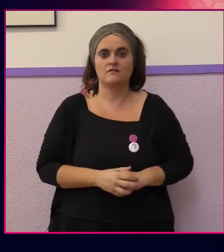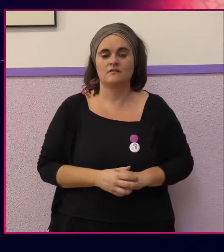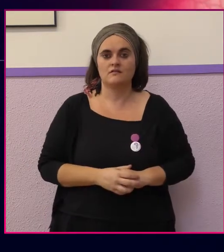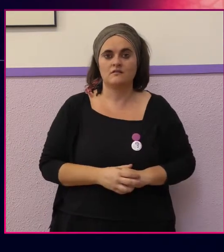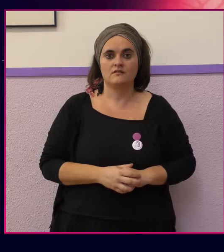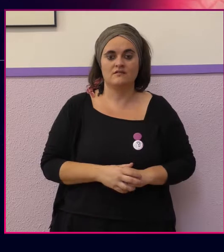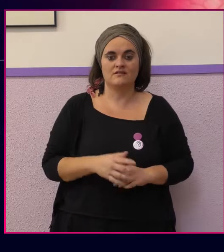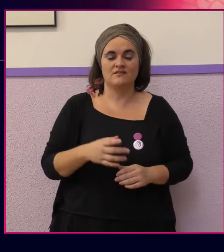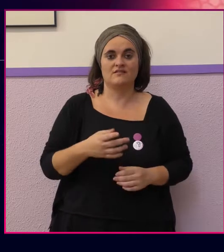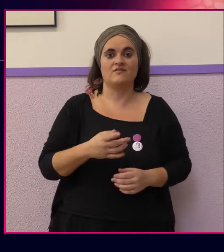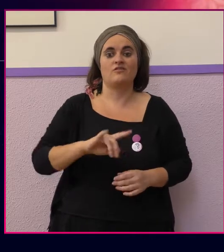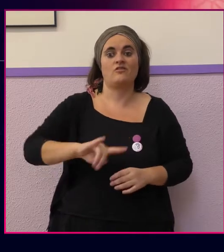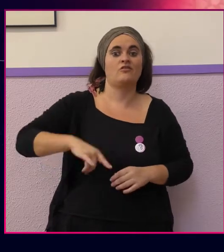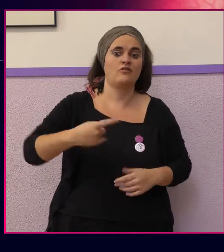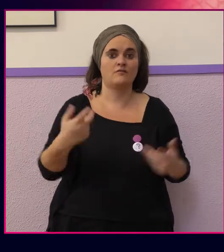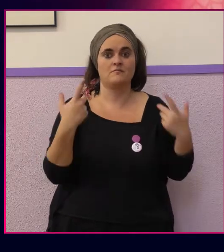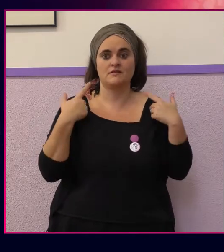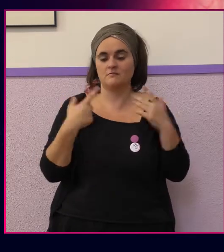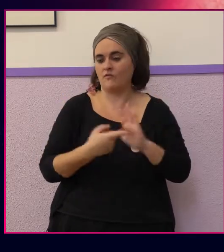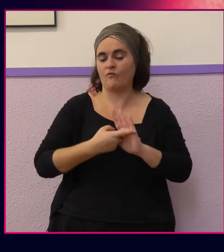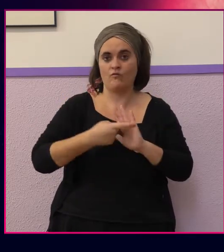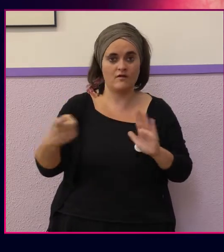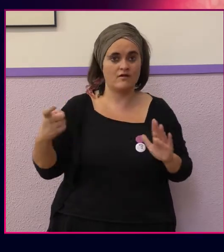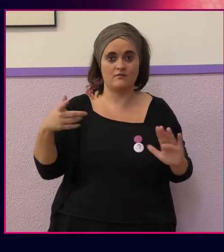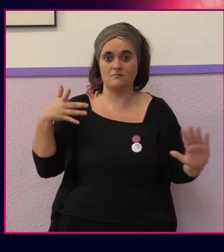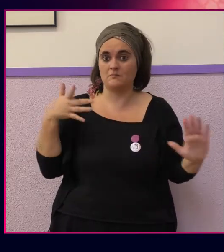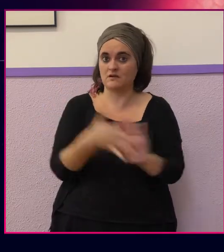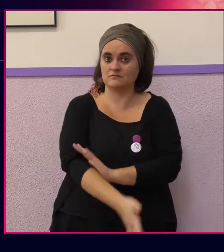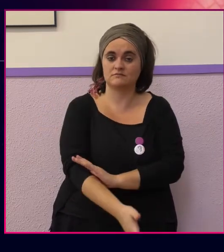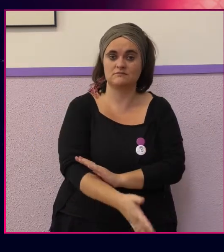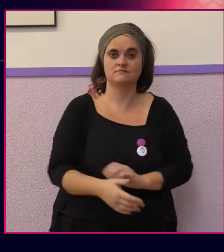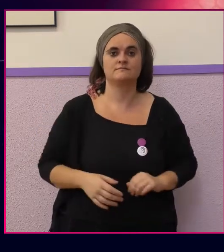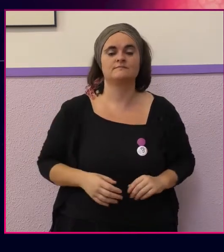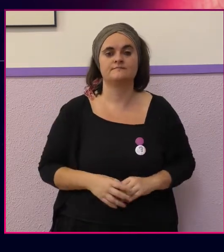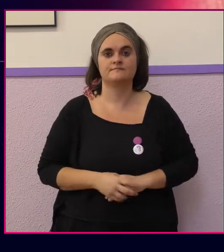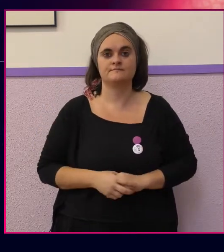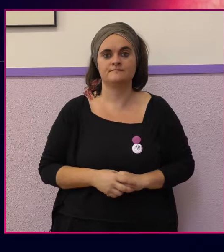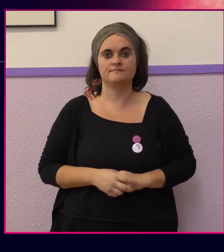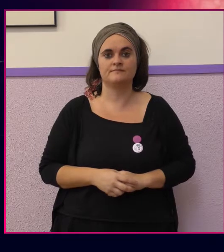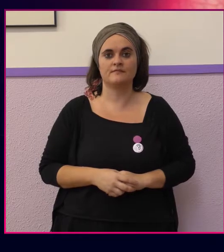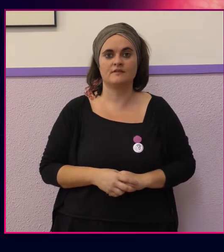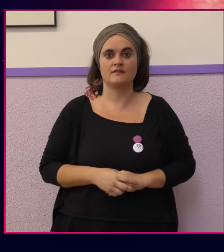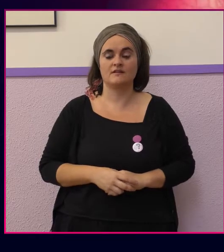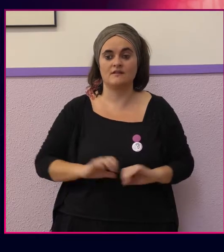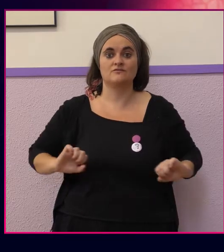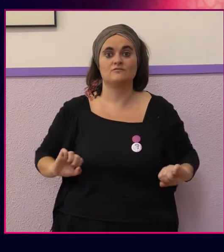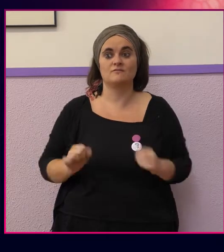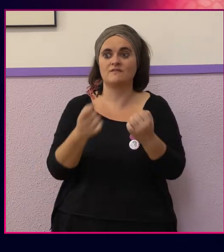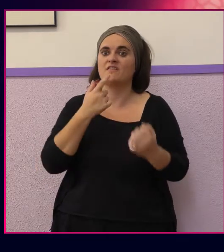Biziraun dutenen handin txikiko neska mutilak zein emakumeak, errelatoa